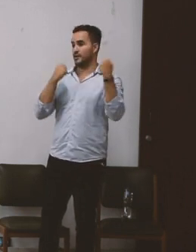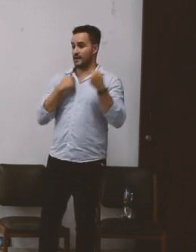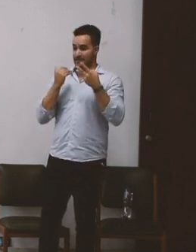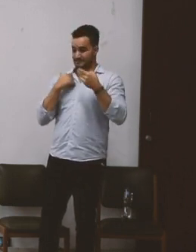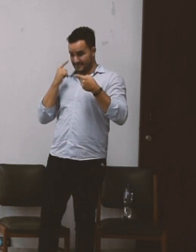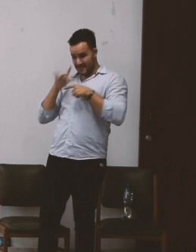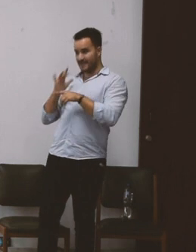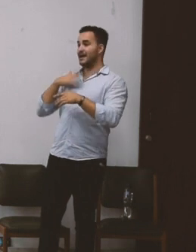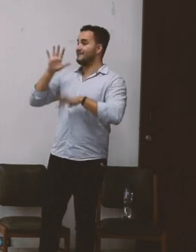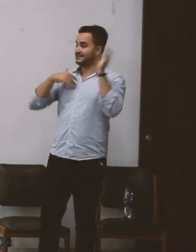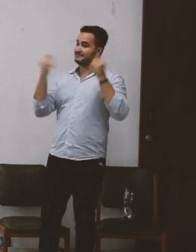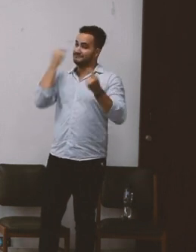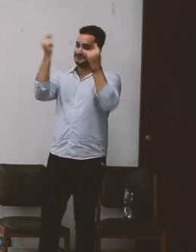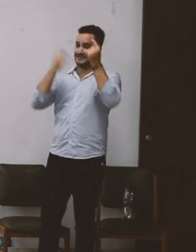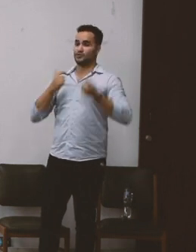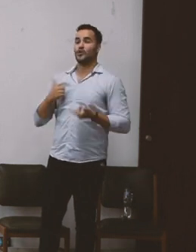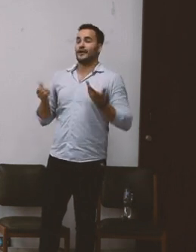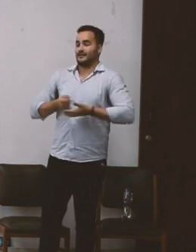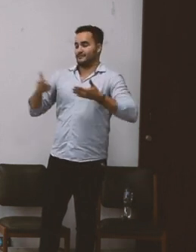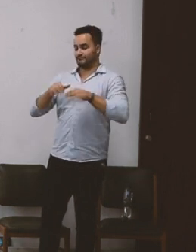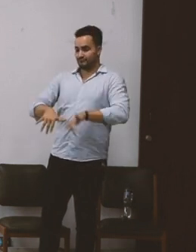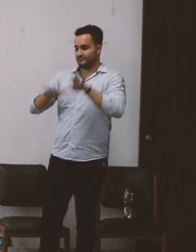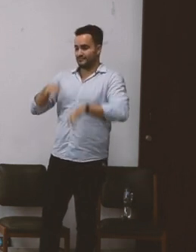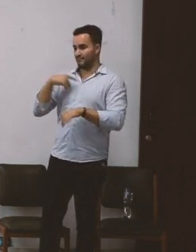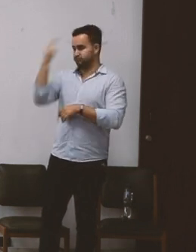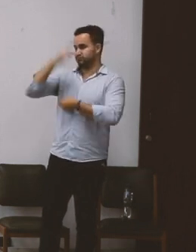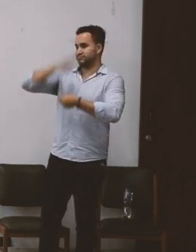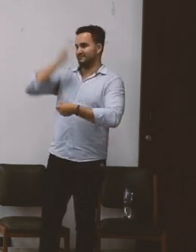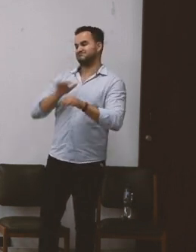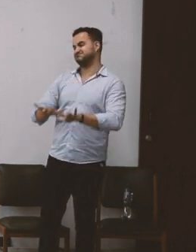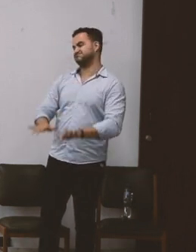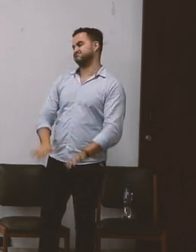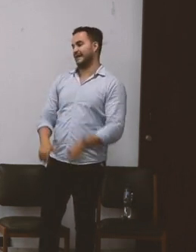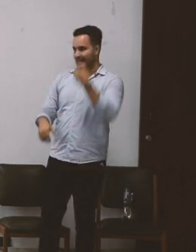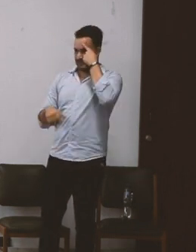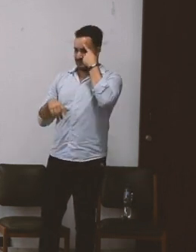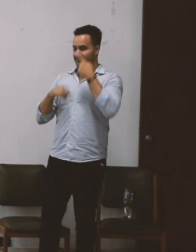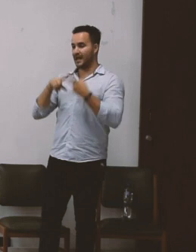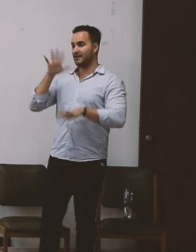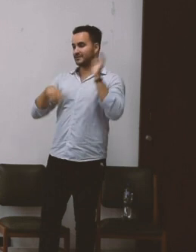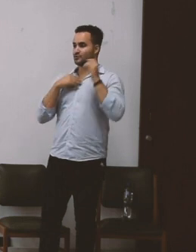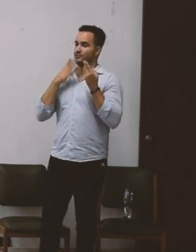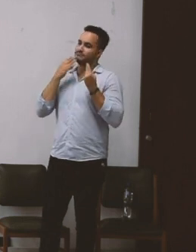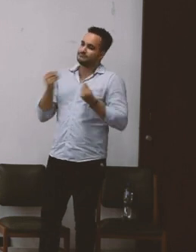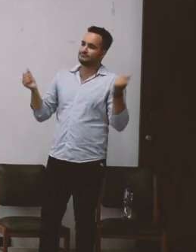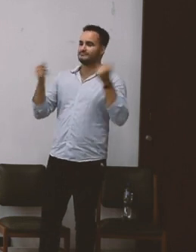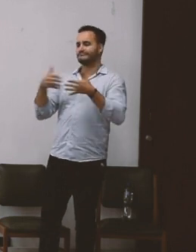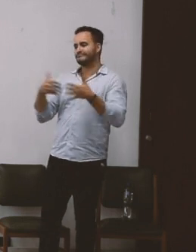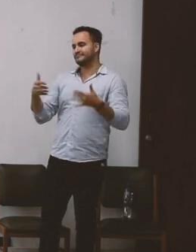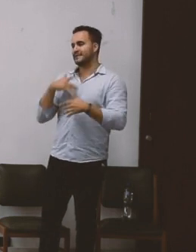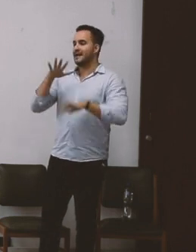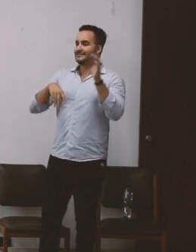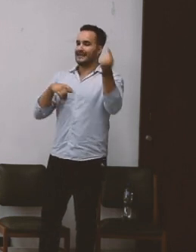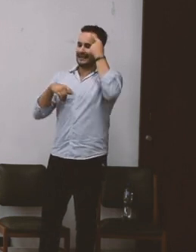han dicho que escribo enojado. A veces respondo matizando mis afectos y otras tantas simplemente sonriendo.